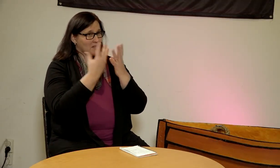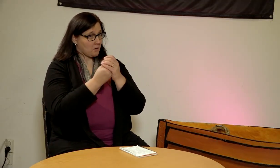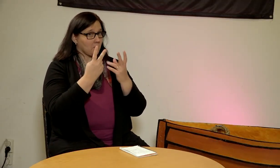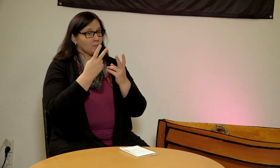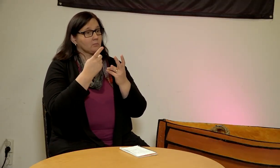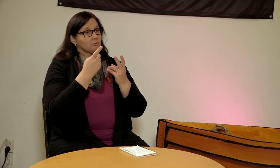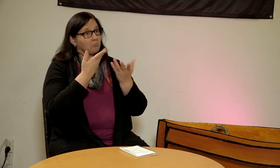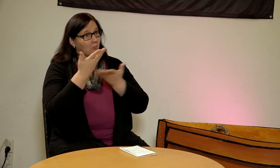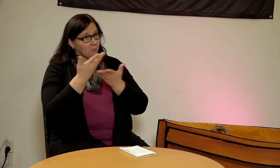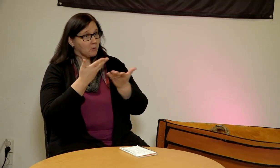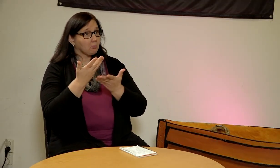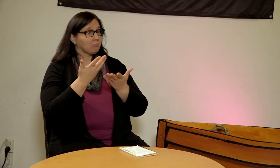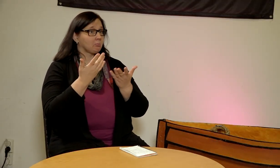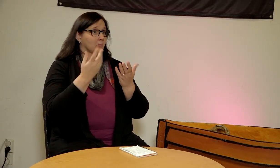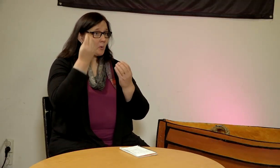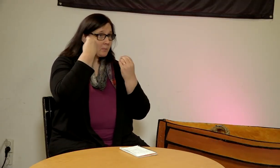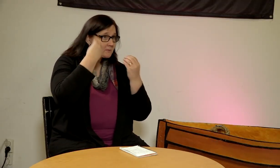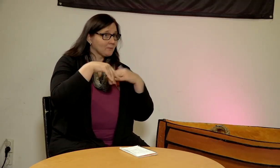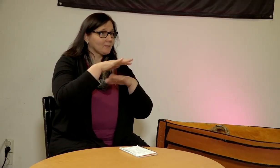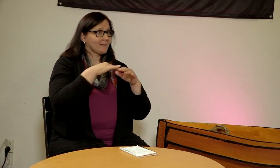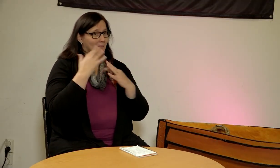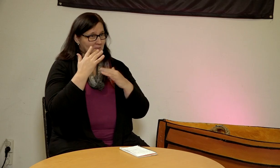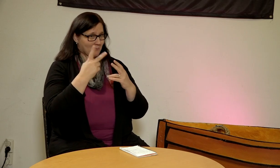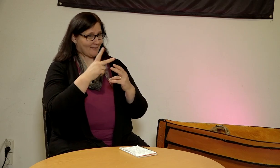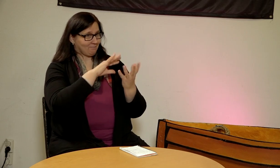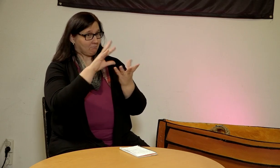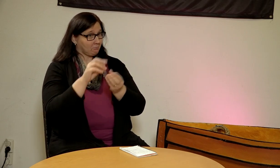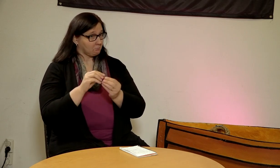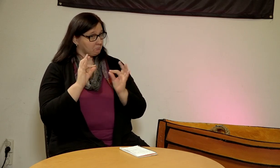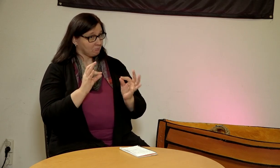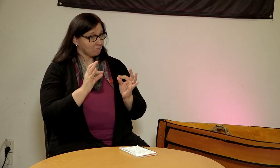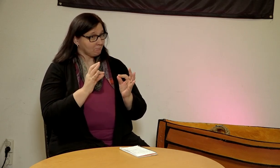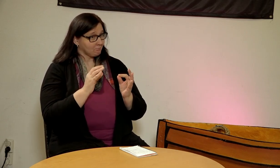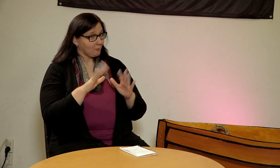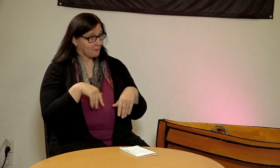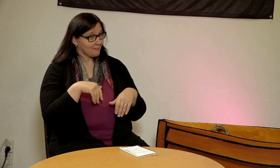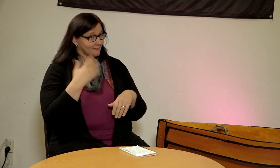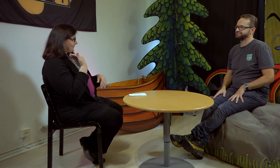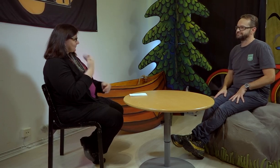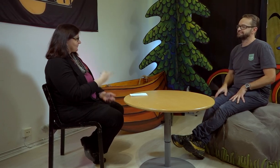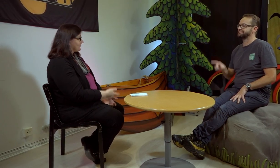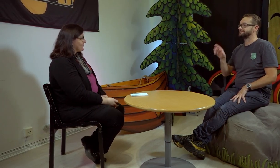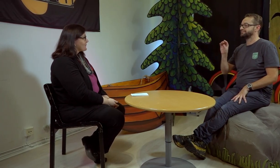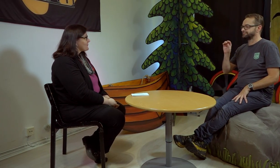sujunut kommunikaatio kuulevien kanssa ja opiskelu tähän asti? Olet ollut paljon mukana.